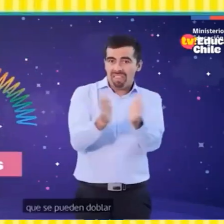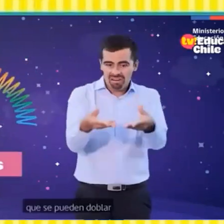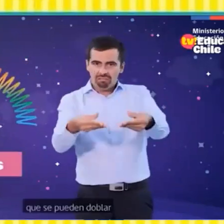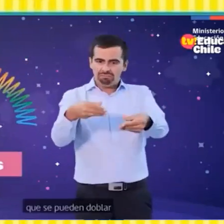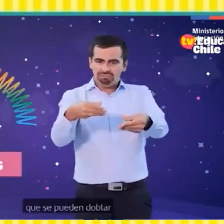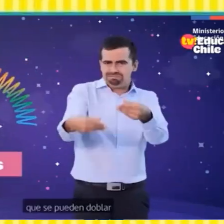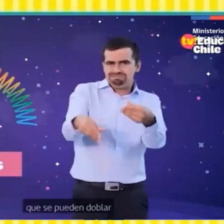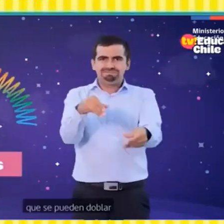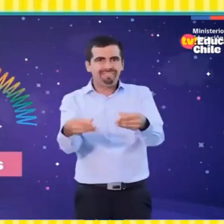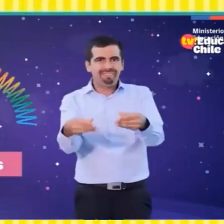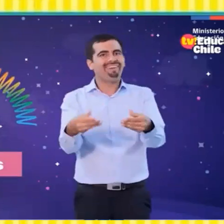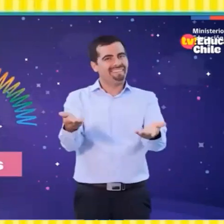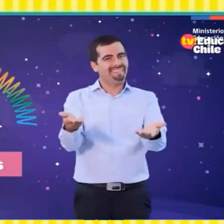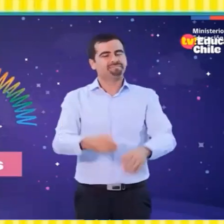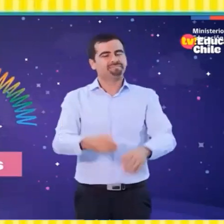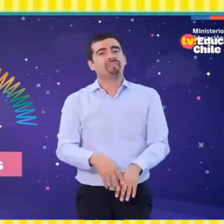que se pueden doblar,